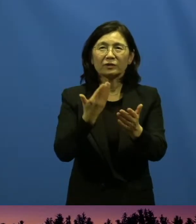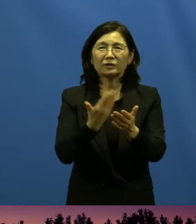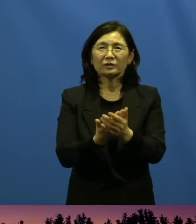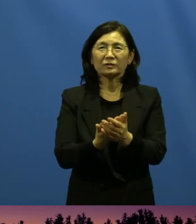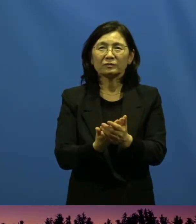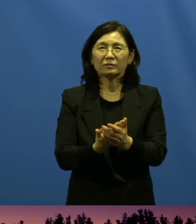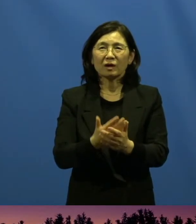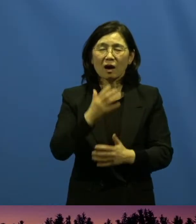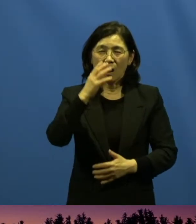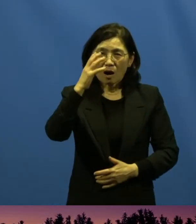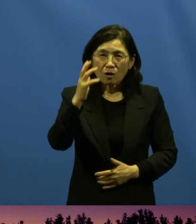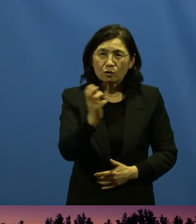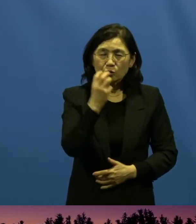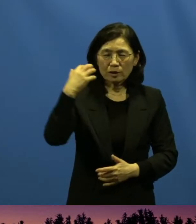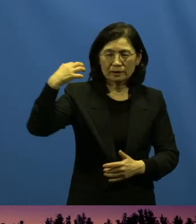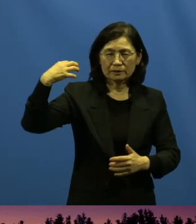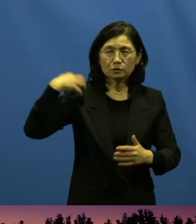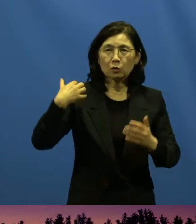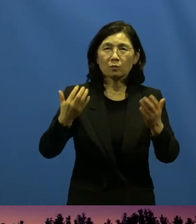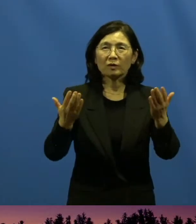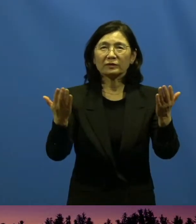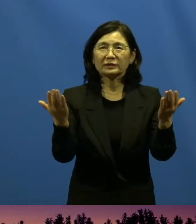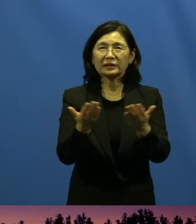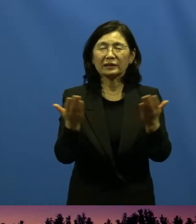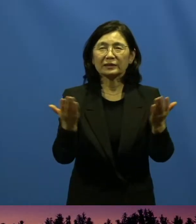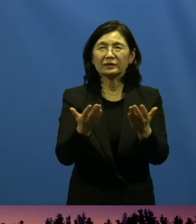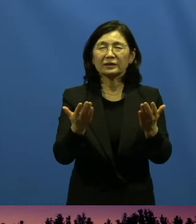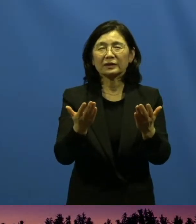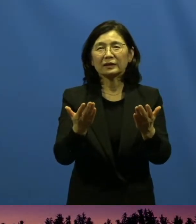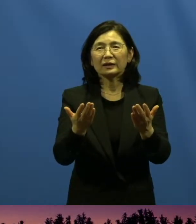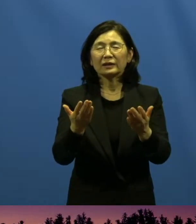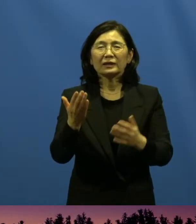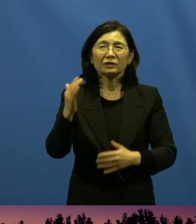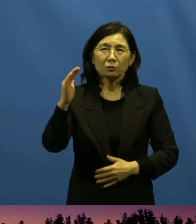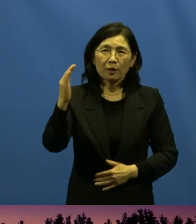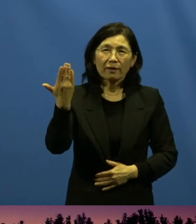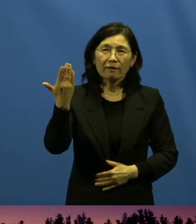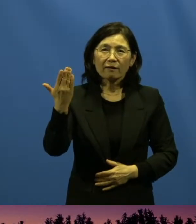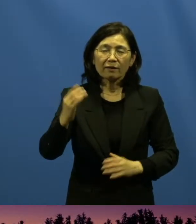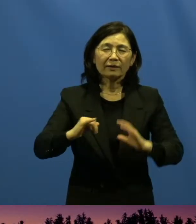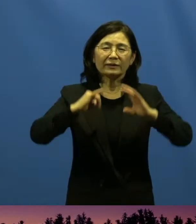소명자들이 구름대처럼 나와 이 민족을 책임지게 하여 주시고, 세계를